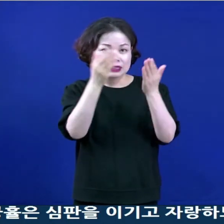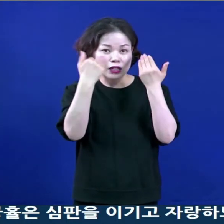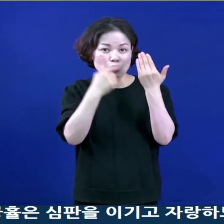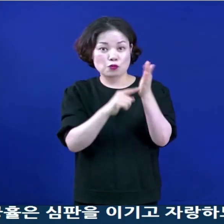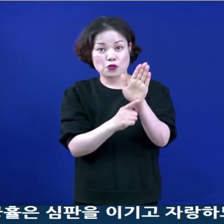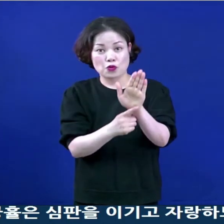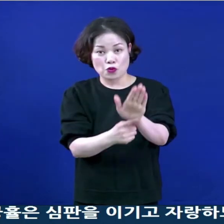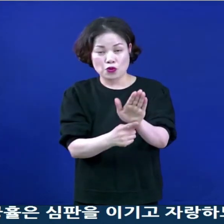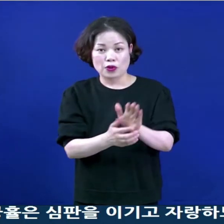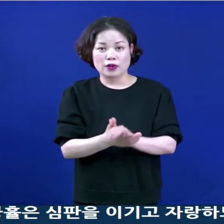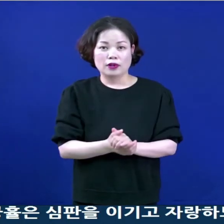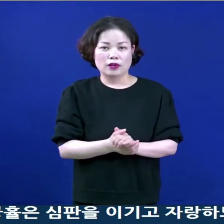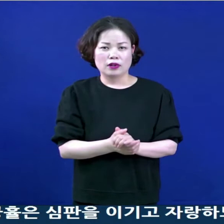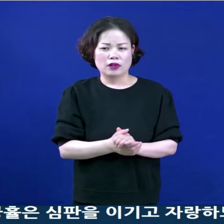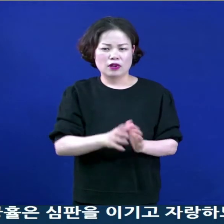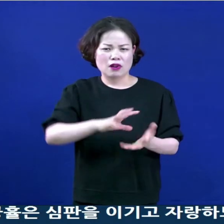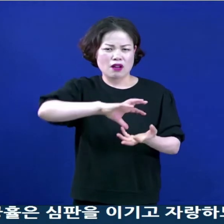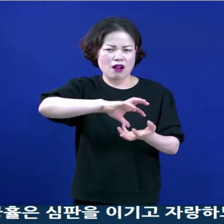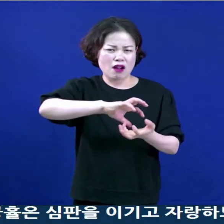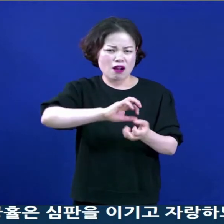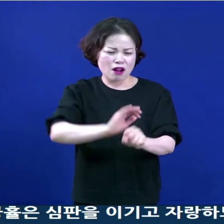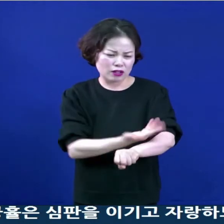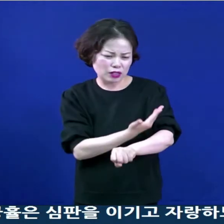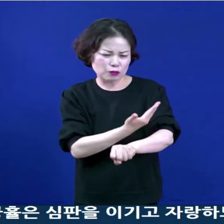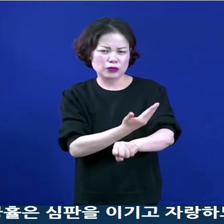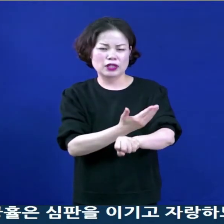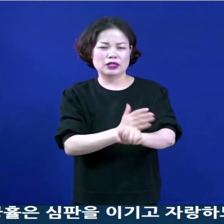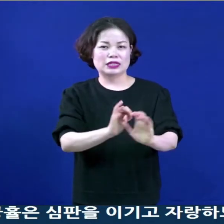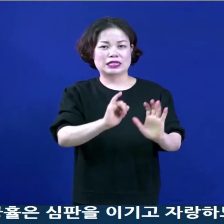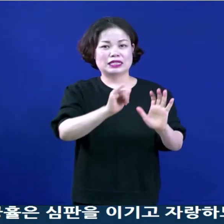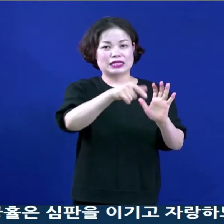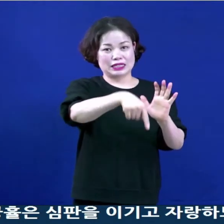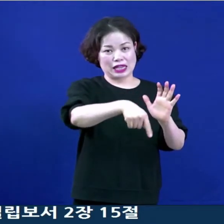표현입니다. 어그러지고 거스르는 세대.